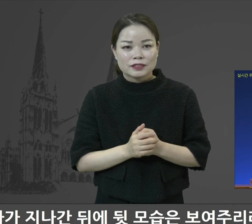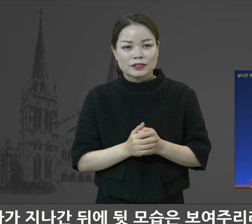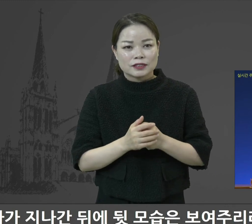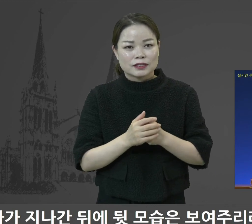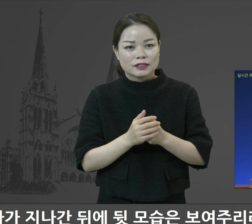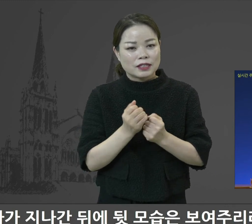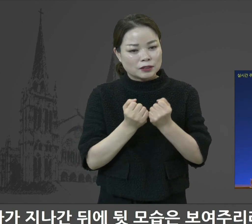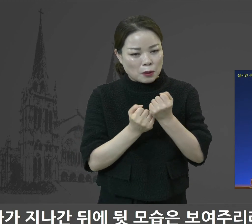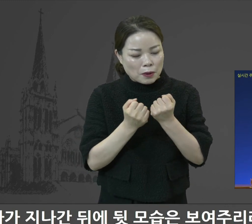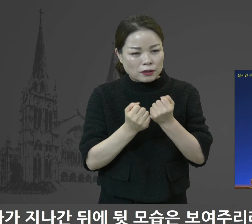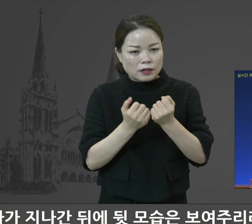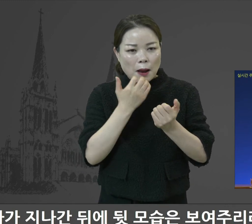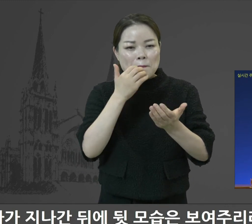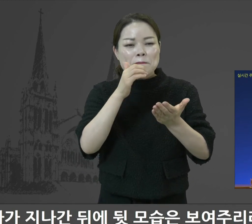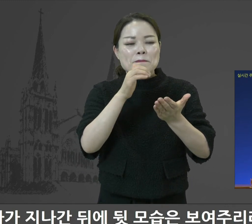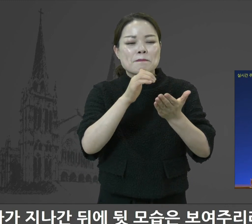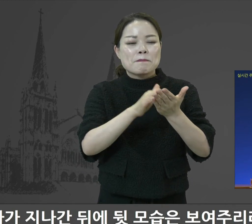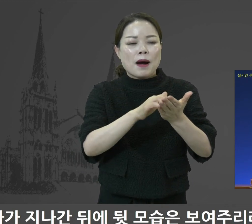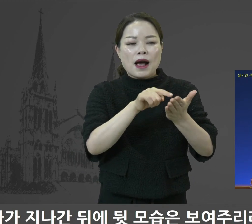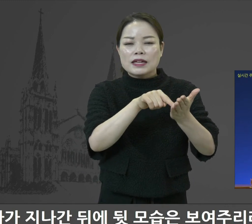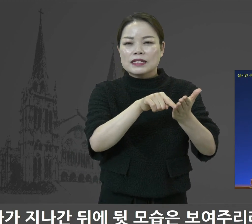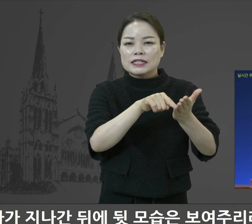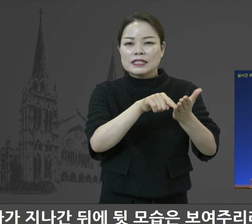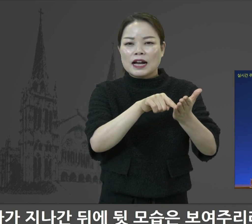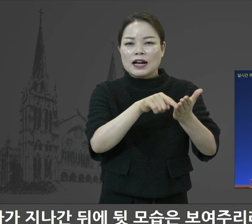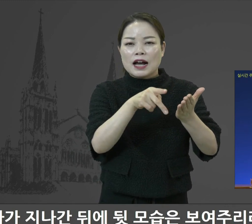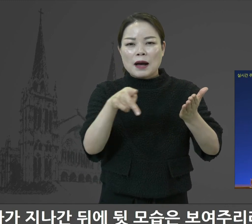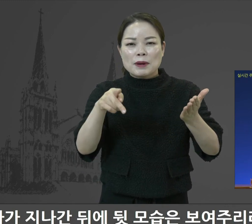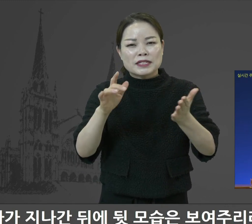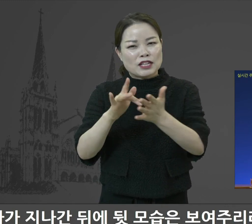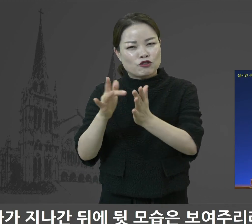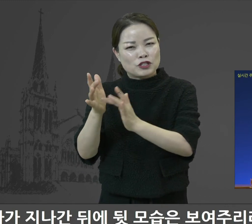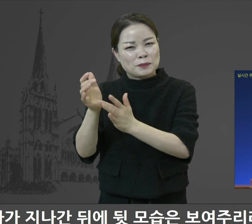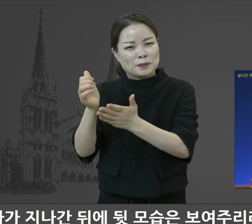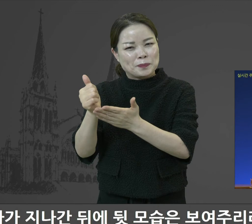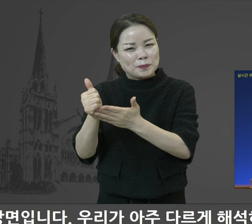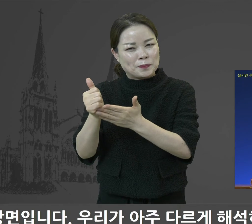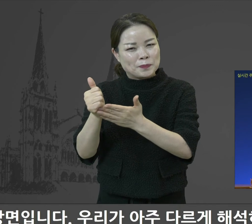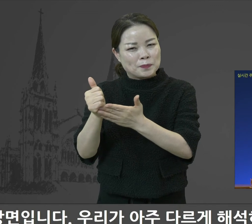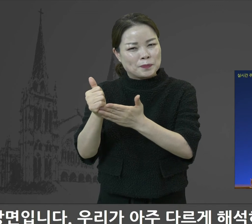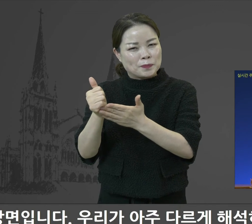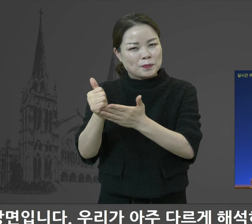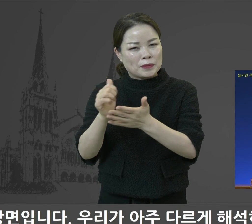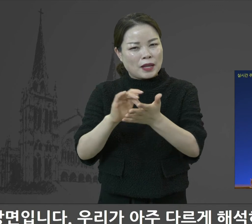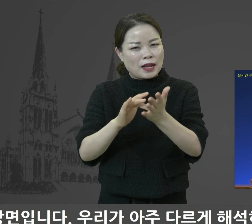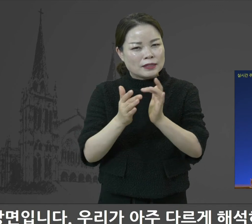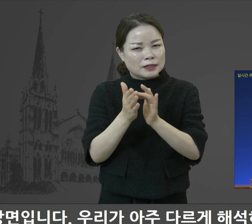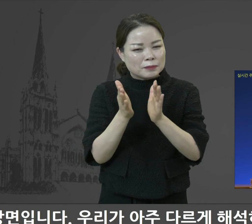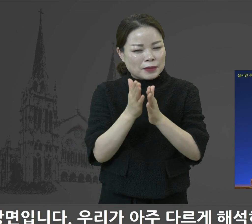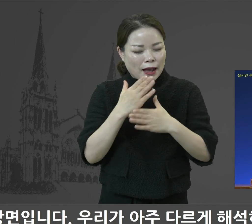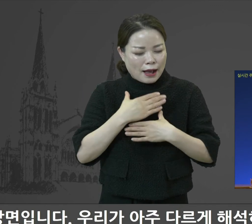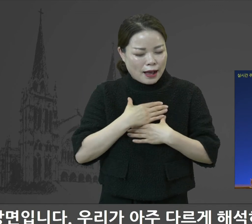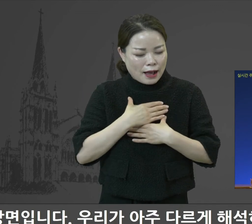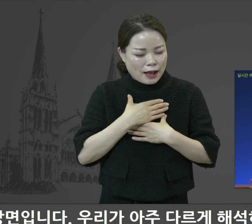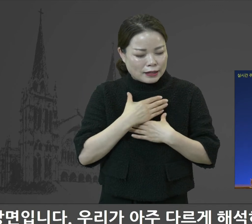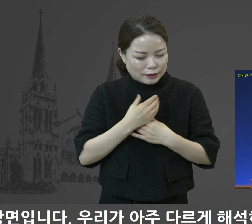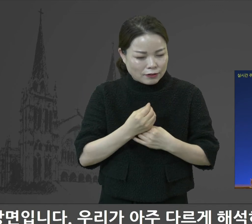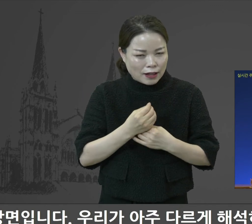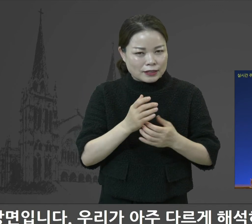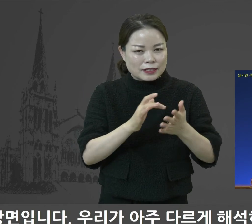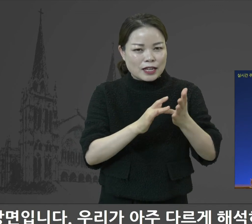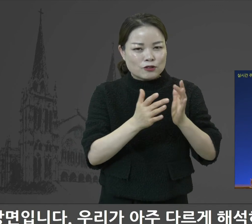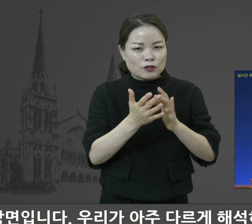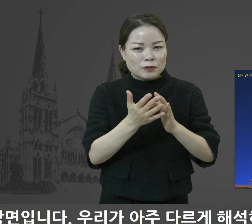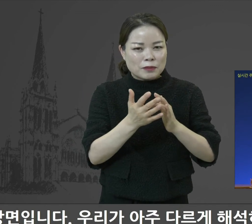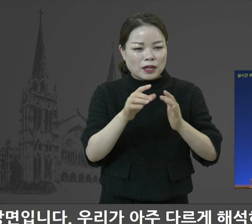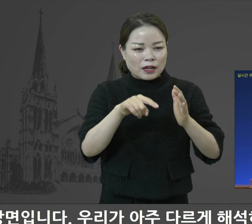이 바위를 예수님이라고 볼 수도 있을 것 같아요. 그 바위 틈, 안전한 곳이죠. 그